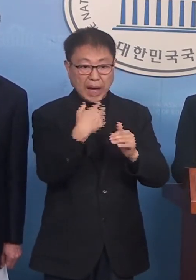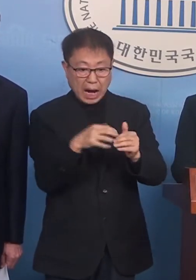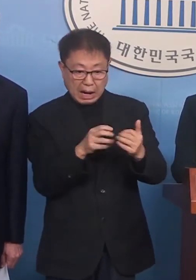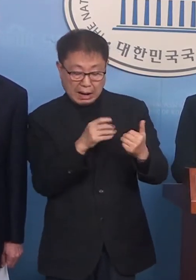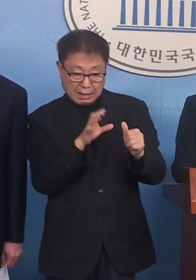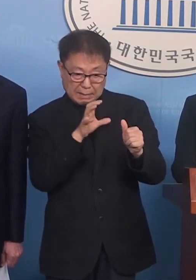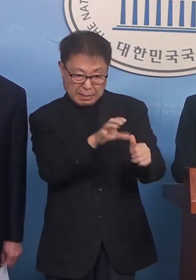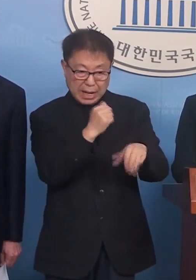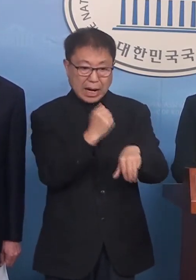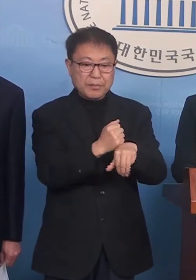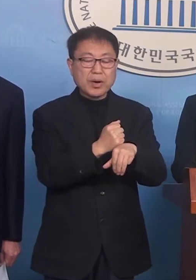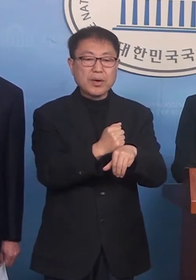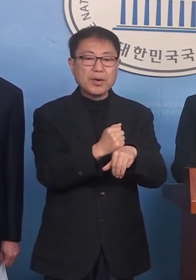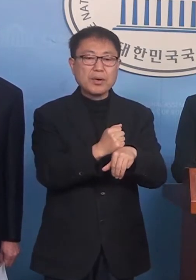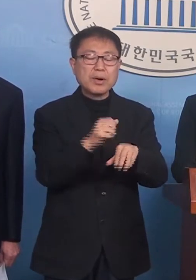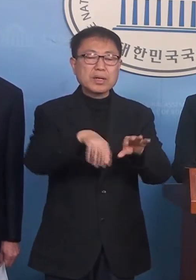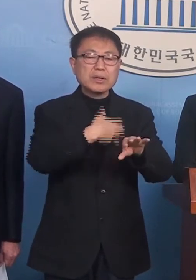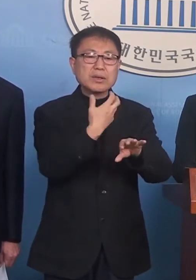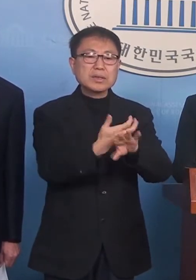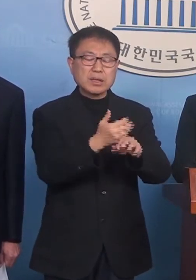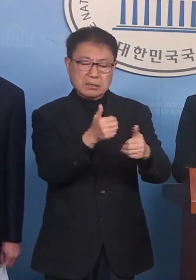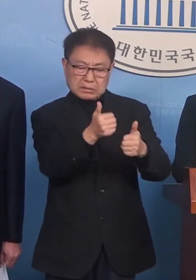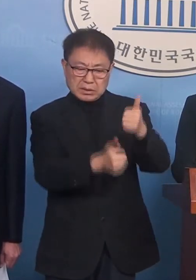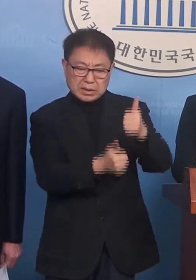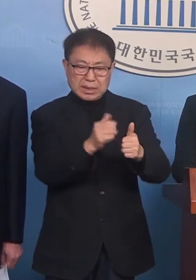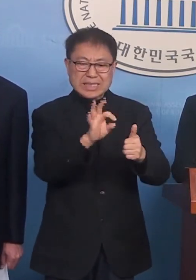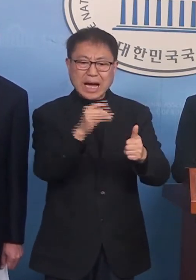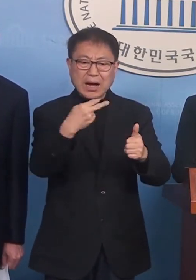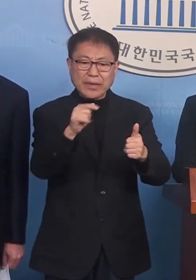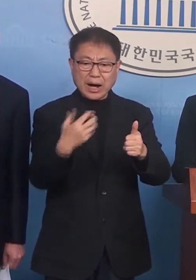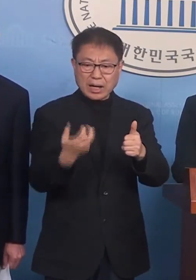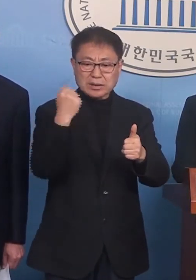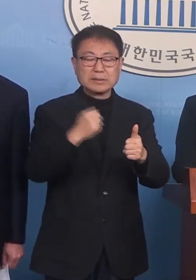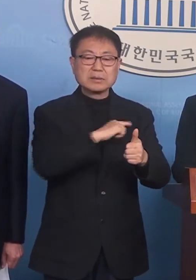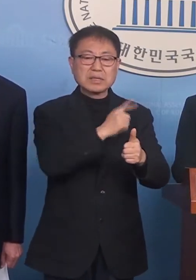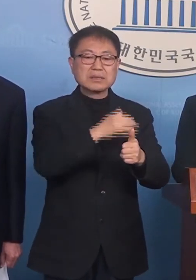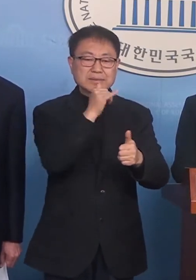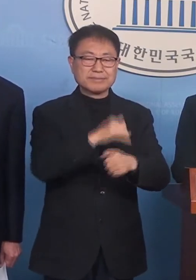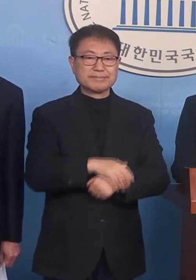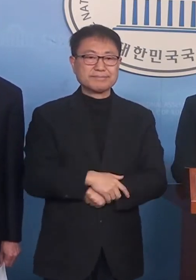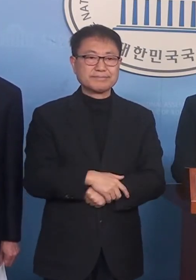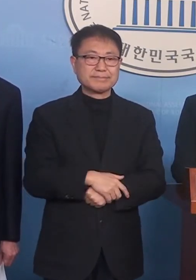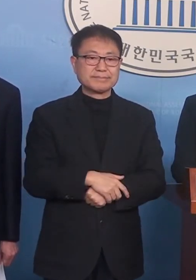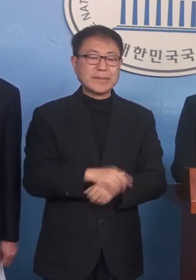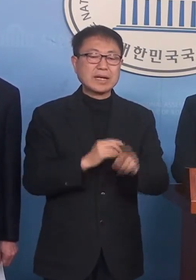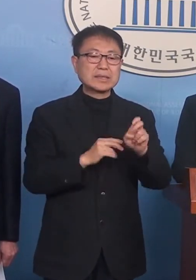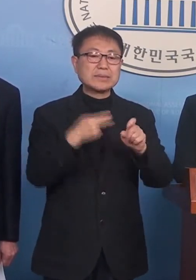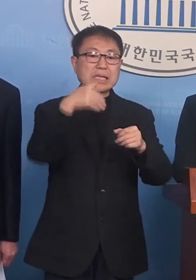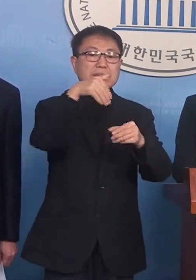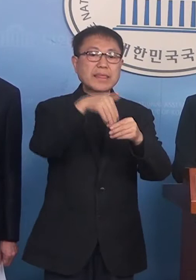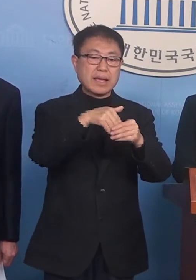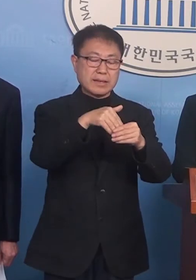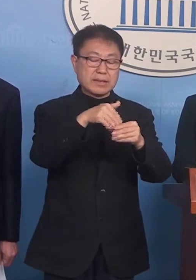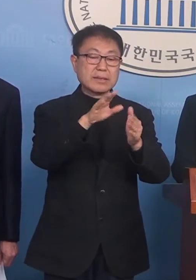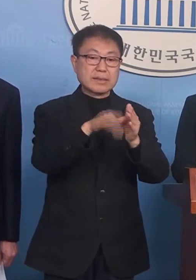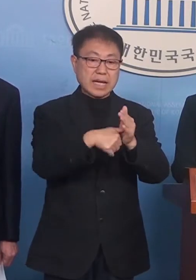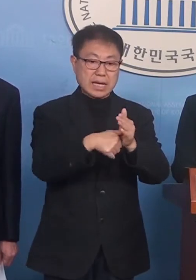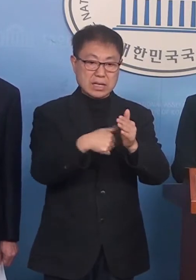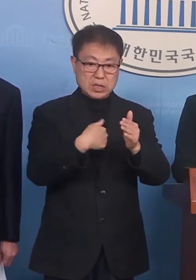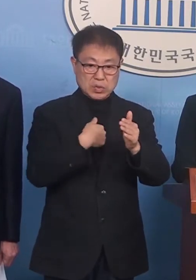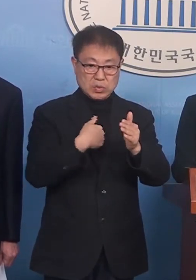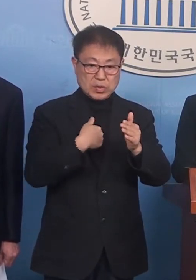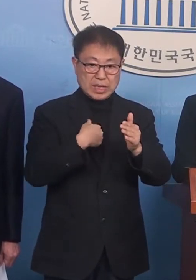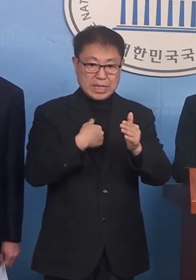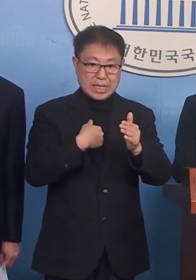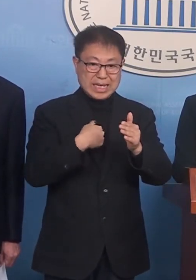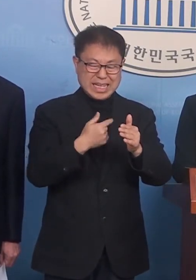긴장시키며 민생과 개혁으로 경쟁할 제1야당을 가질 자격이 충분합니다. 21대 총선에서 정의당을